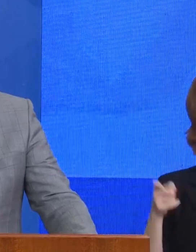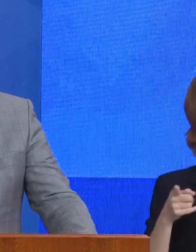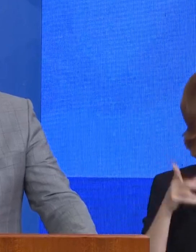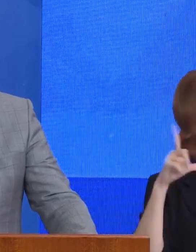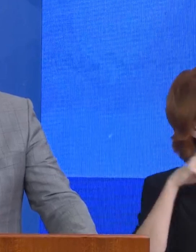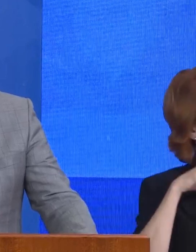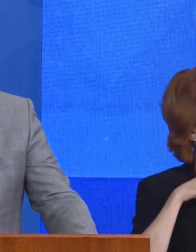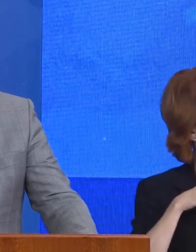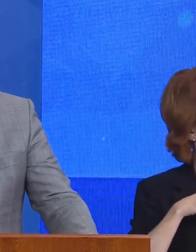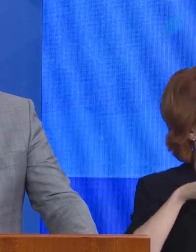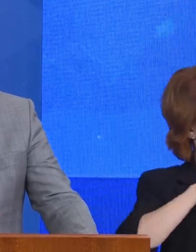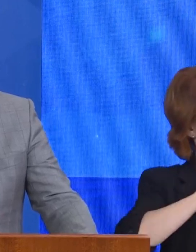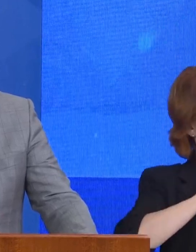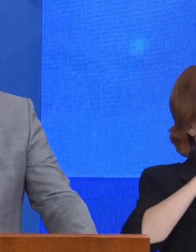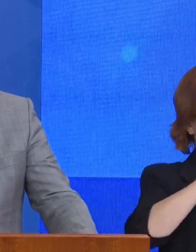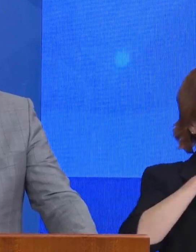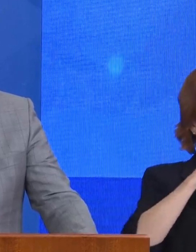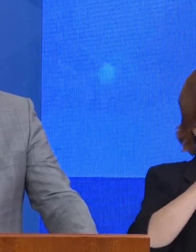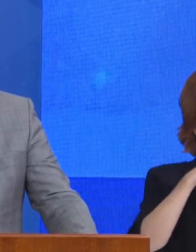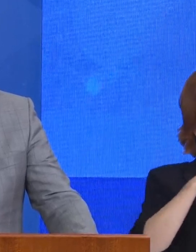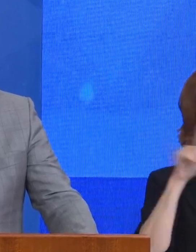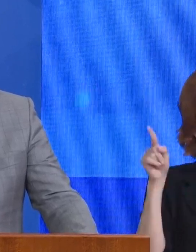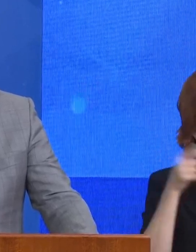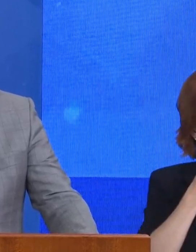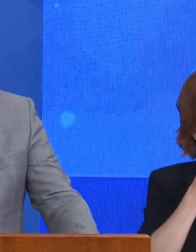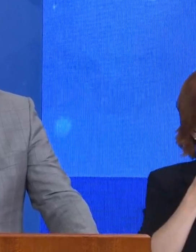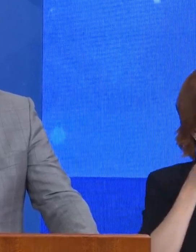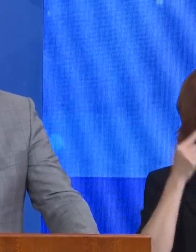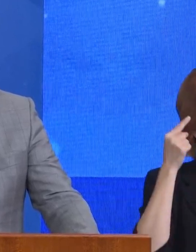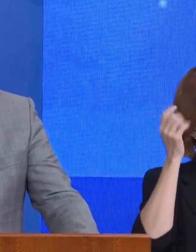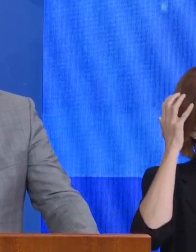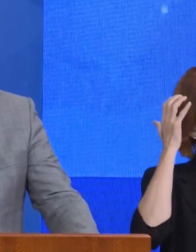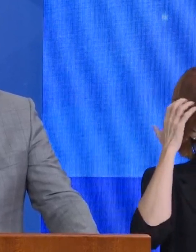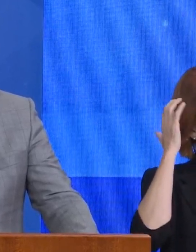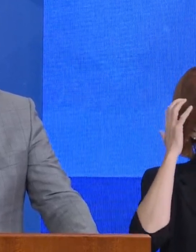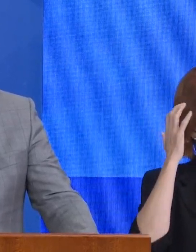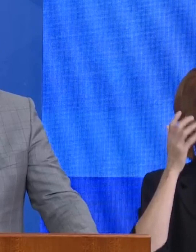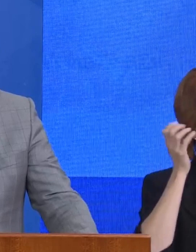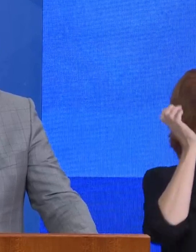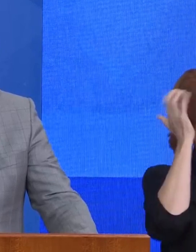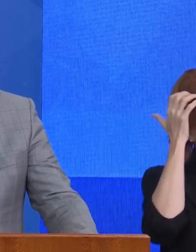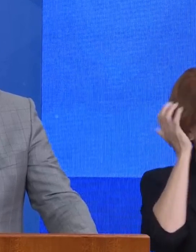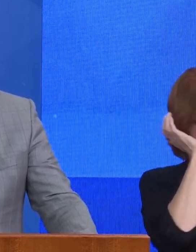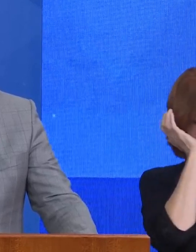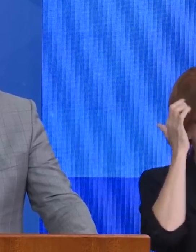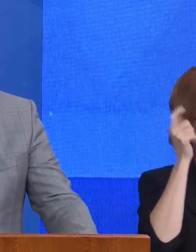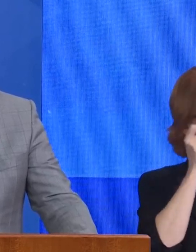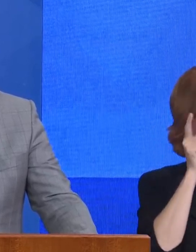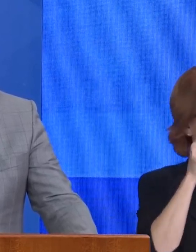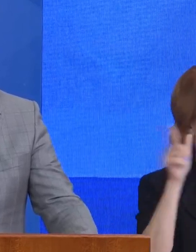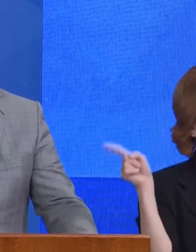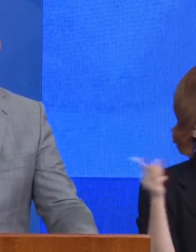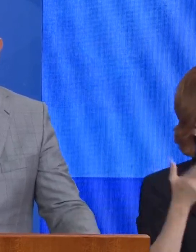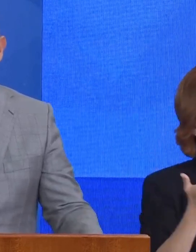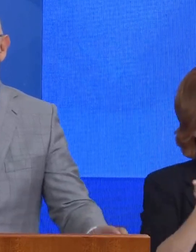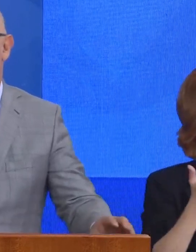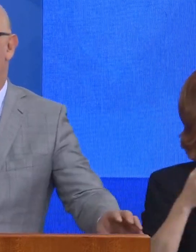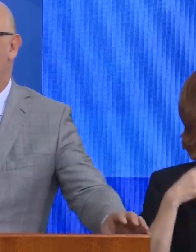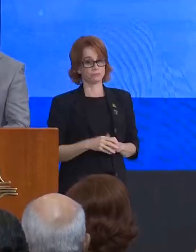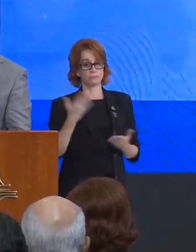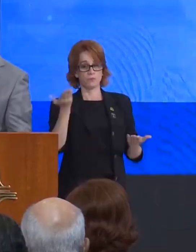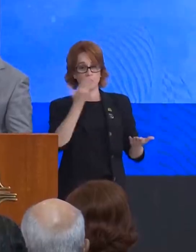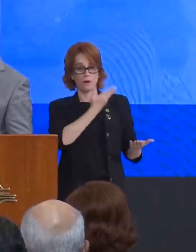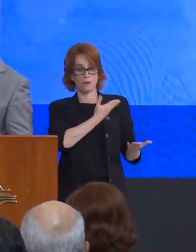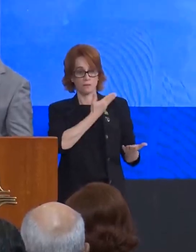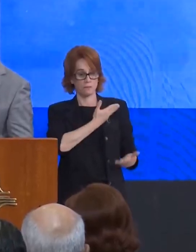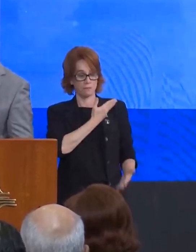e a Polícia Federal prendeu na manhã desta quarta-feira o ex-ministro da educação Milton Ribeiro ele é investigado